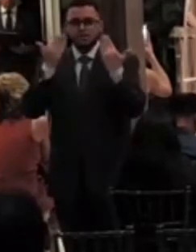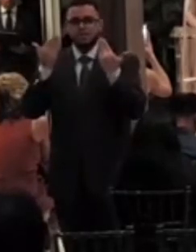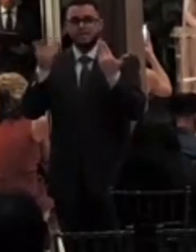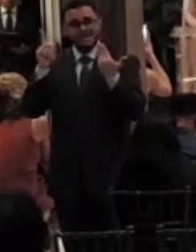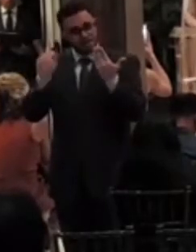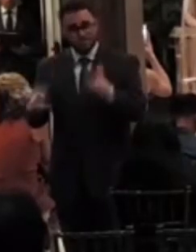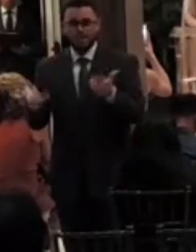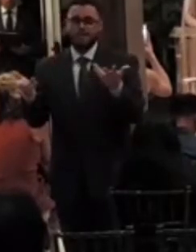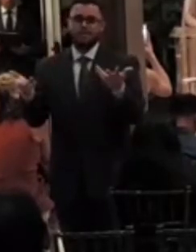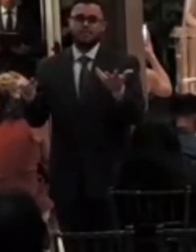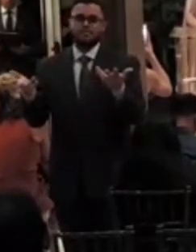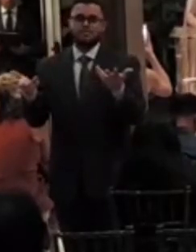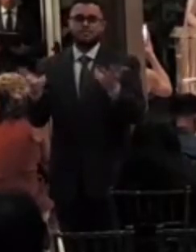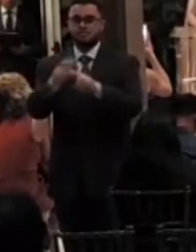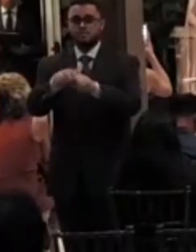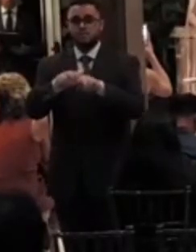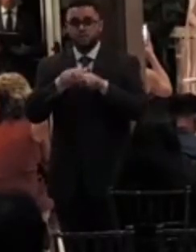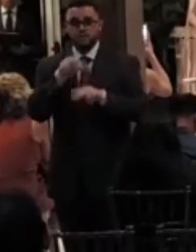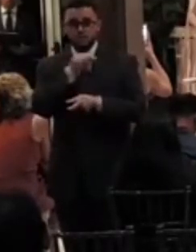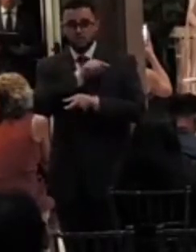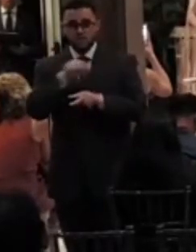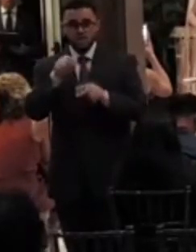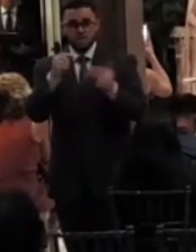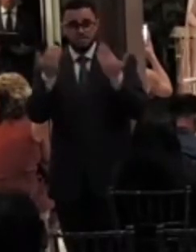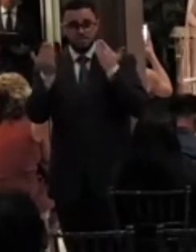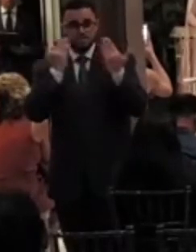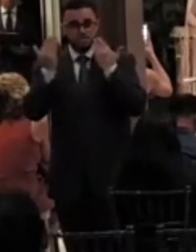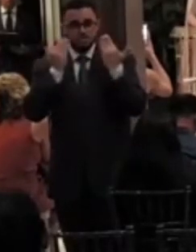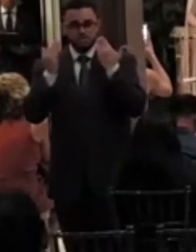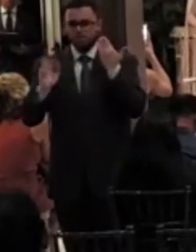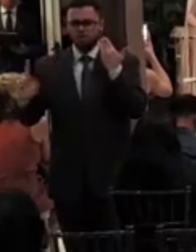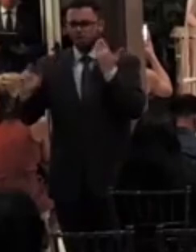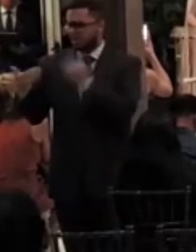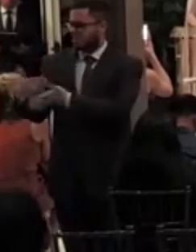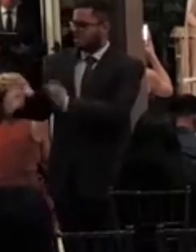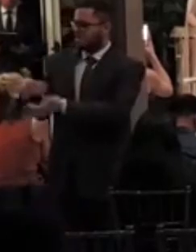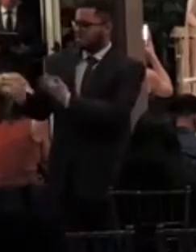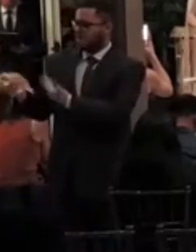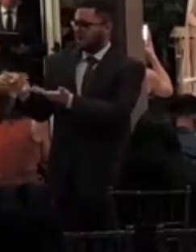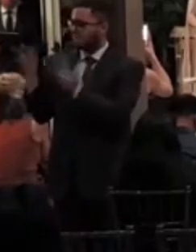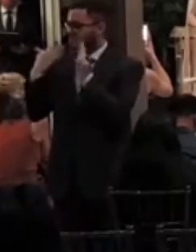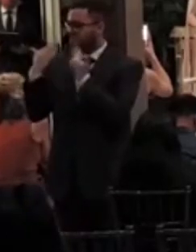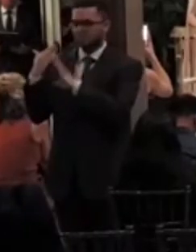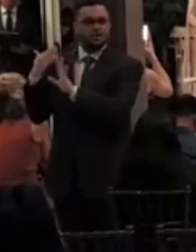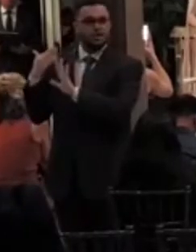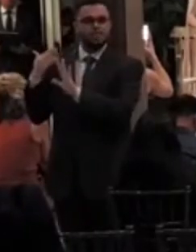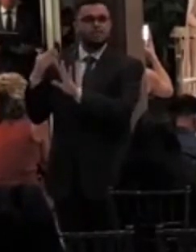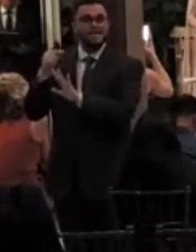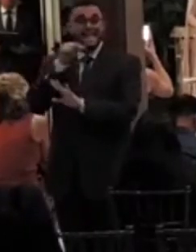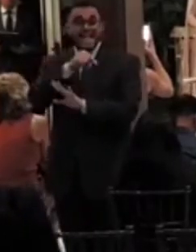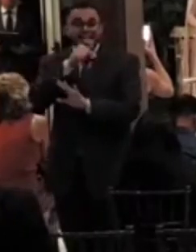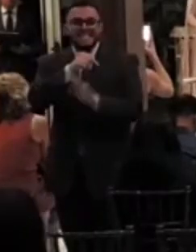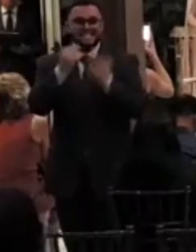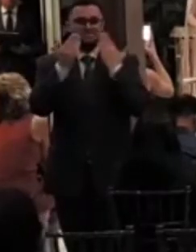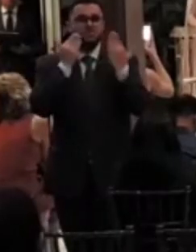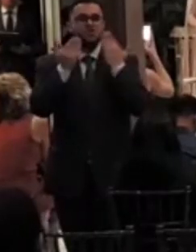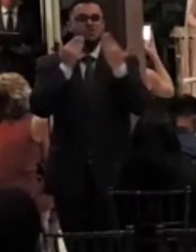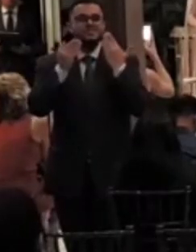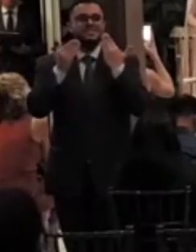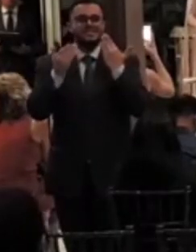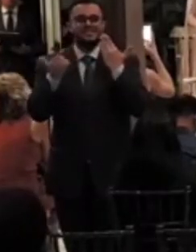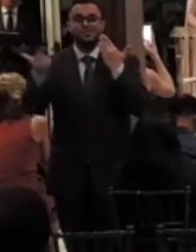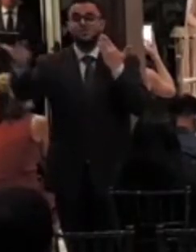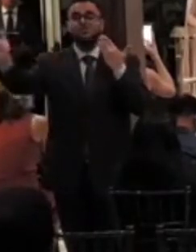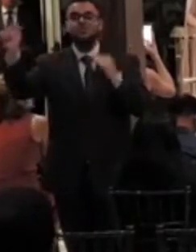assim. E é essa psicologia, e não qualquer outra, que tanto incomoda e é por